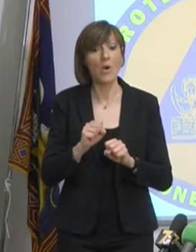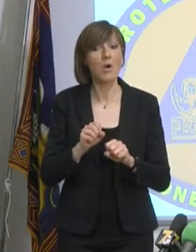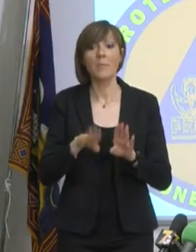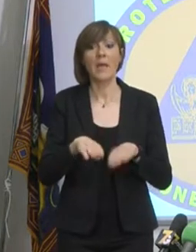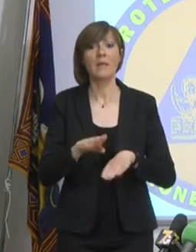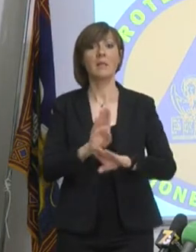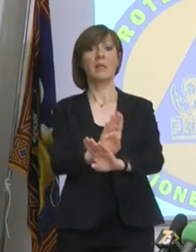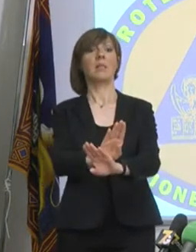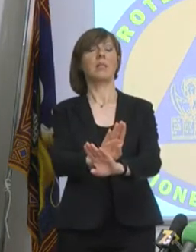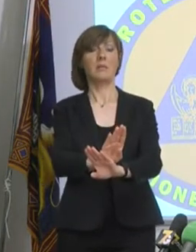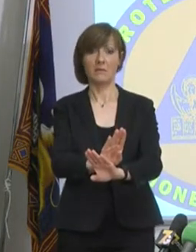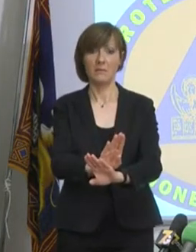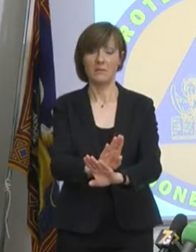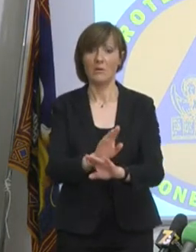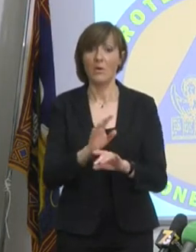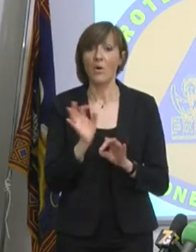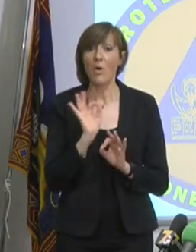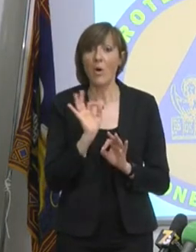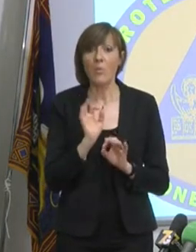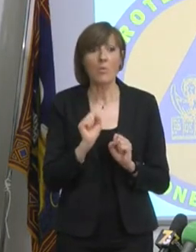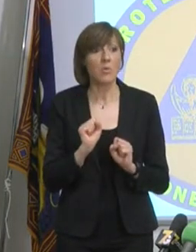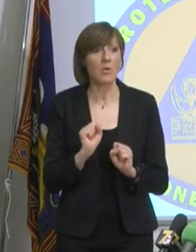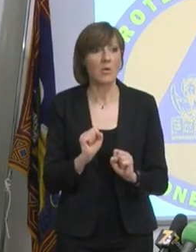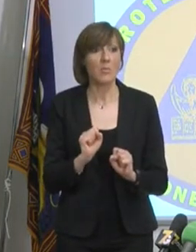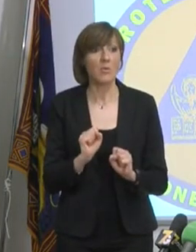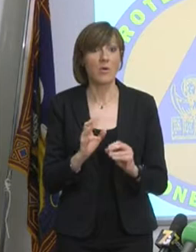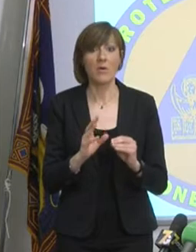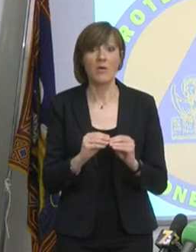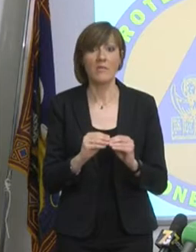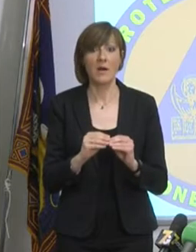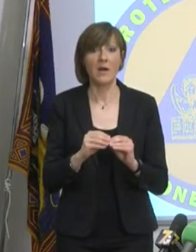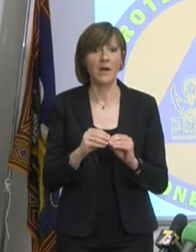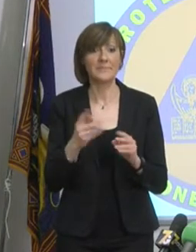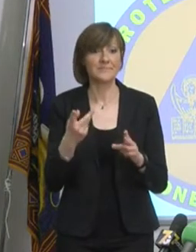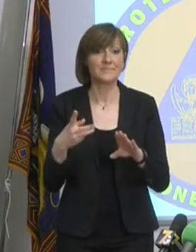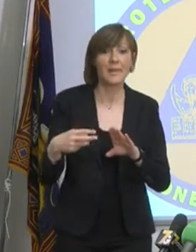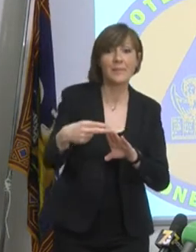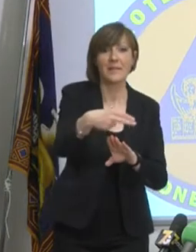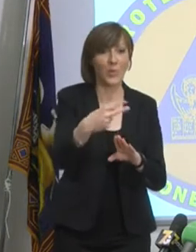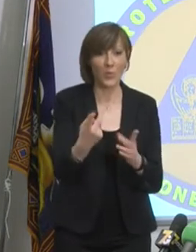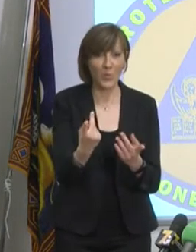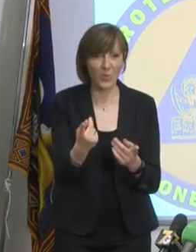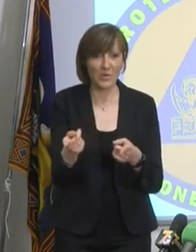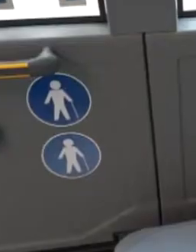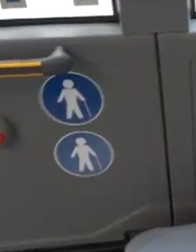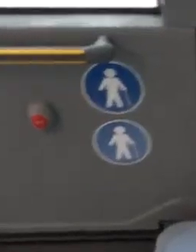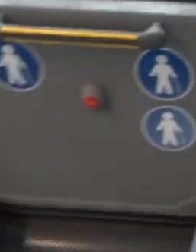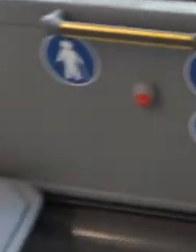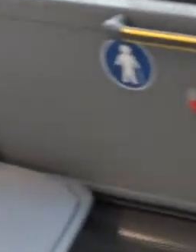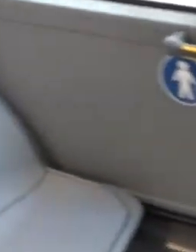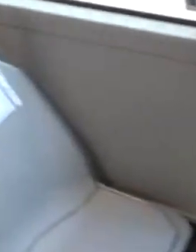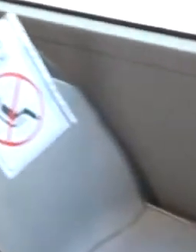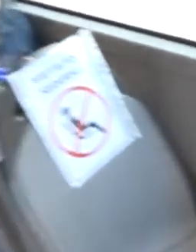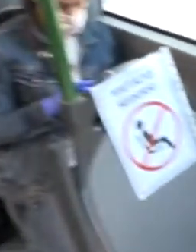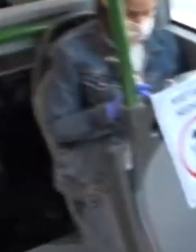fronte a voi per stendere le gambe o far pedicure durante il viaggio, cioè non funziona così. Il